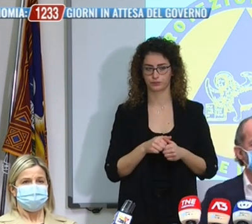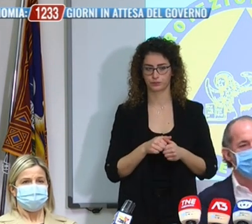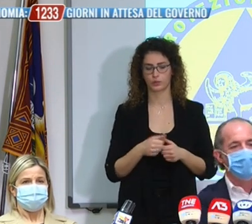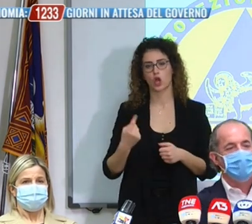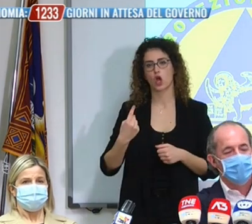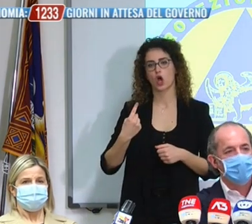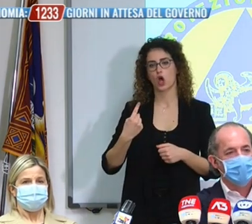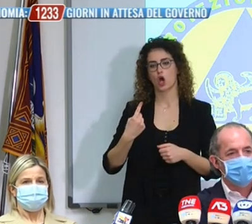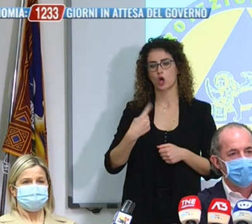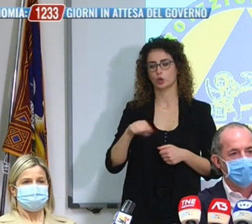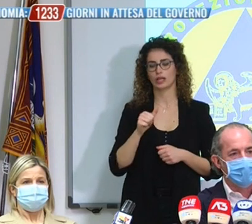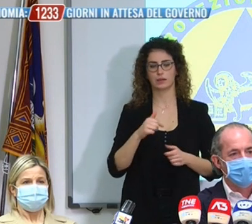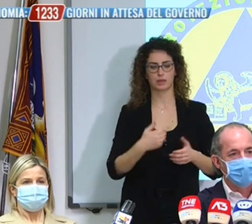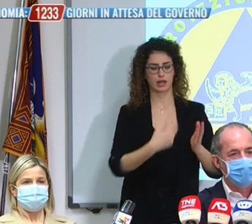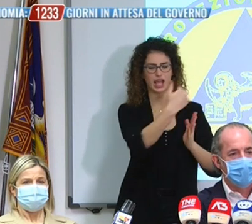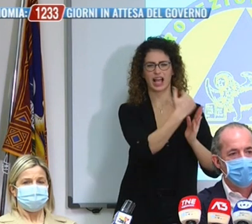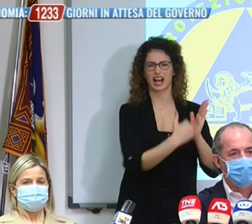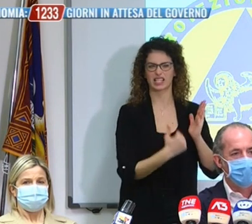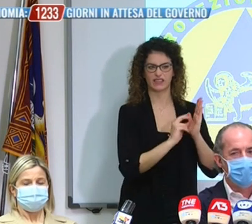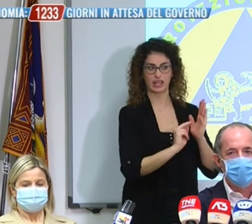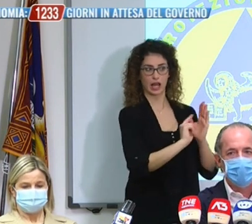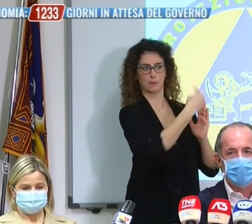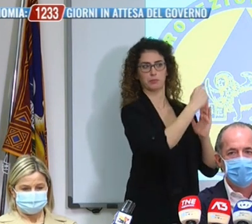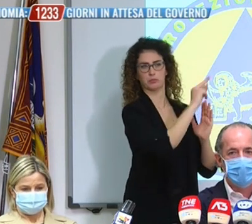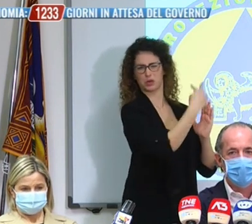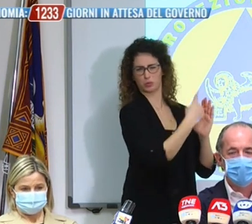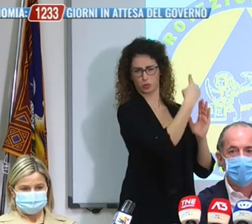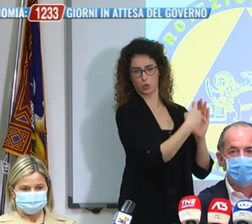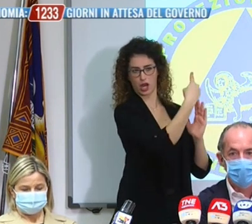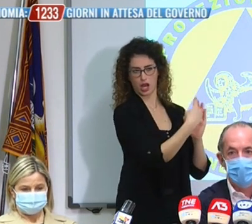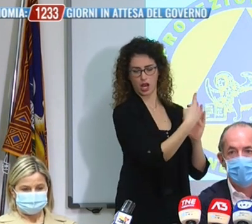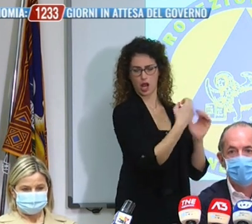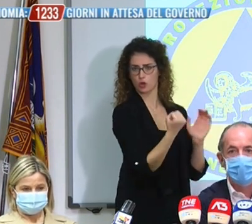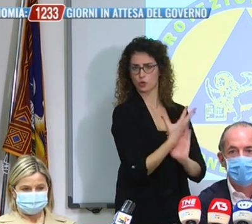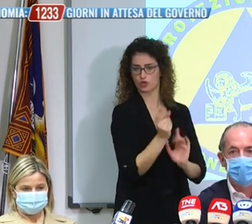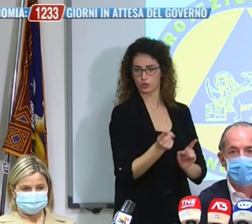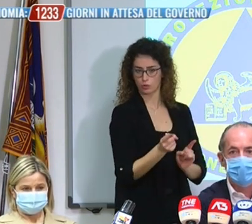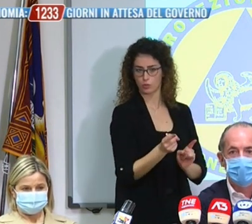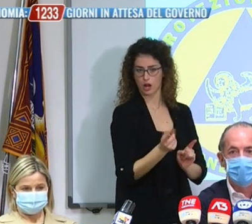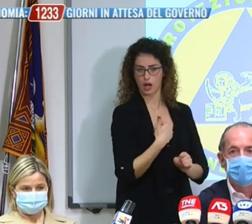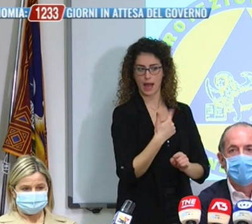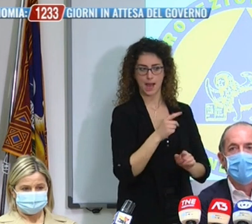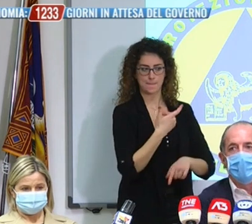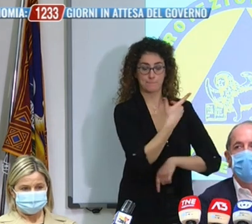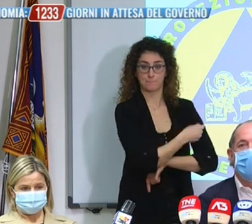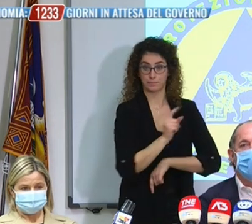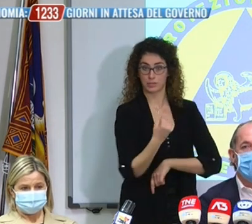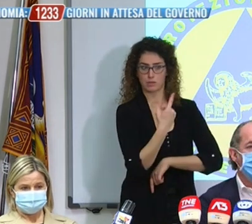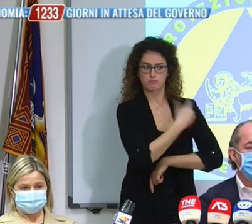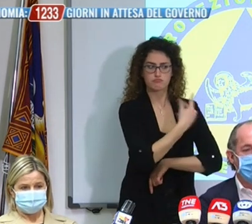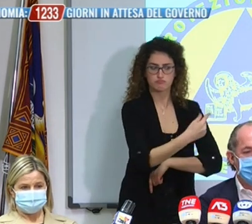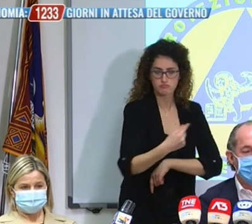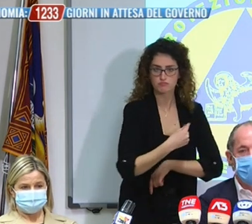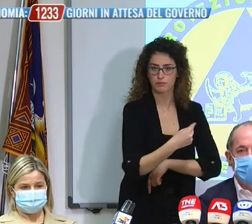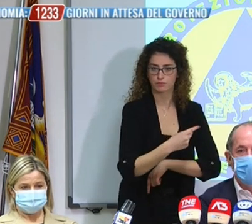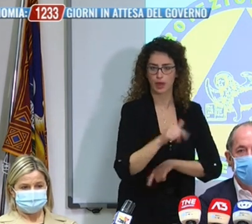essendo noi stati sempre i primi in classifica o tra i primi due o tre, cosa è accaduto? Che abbiamo fatto tante prime dosi. Allora, puoi buttare il cuore